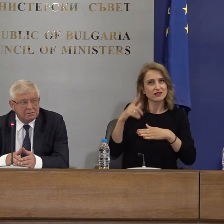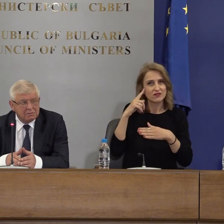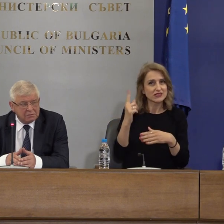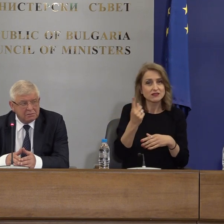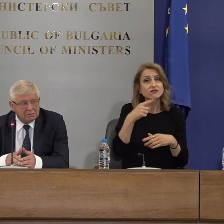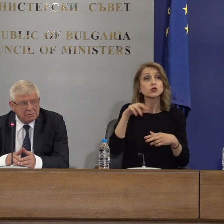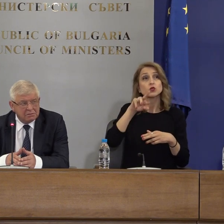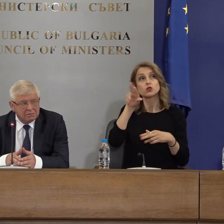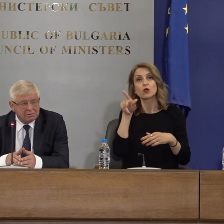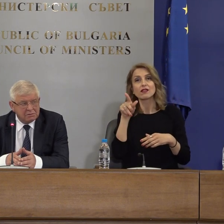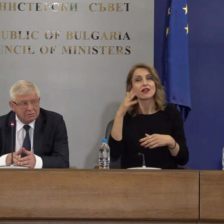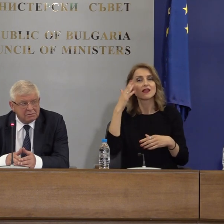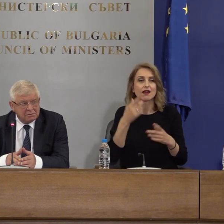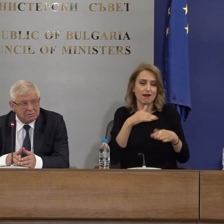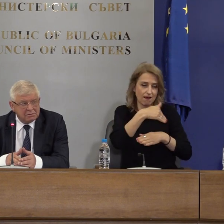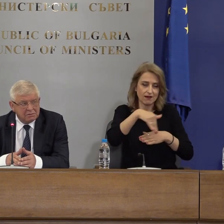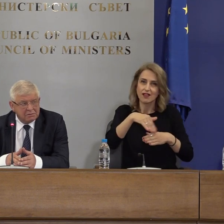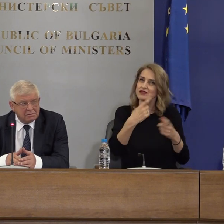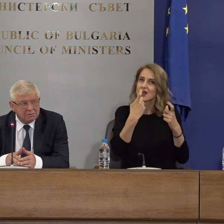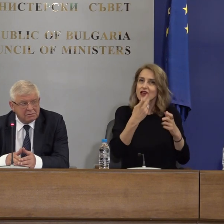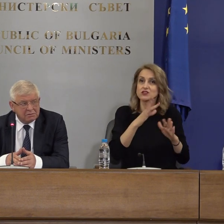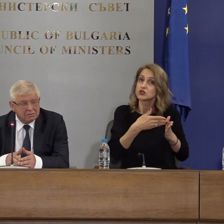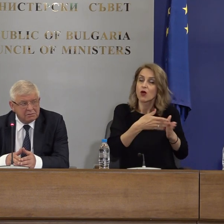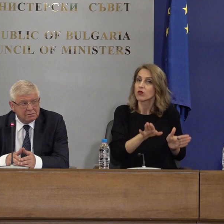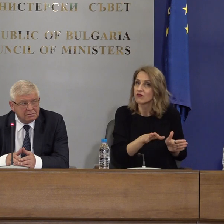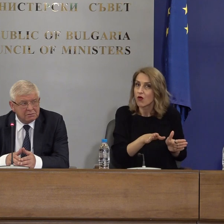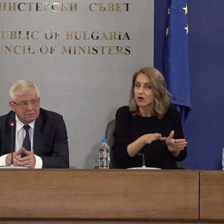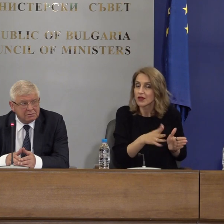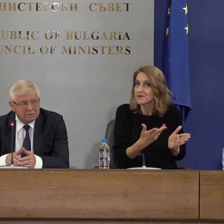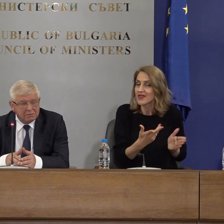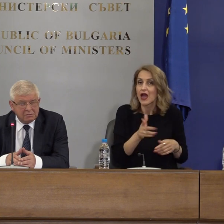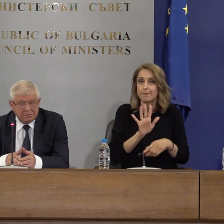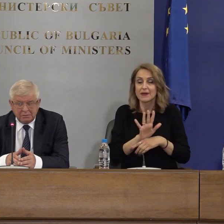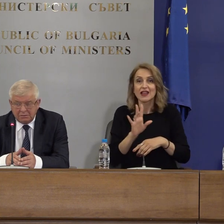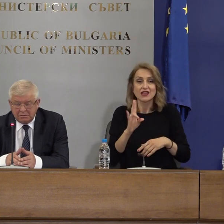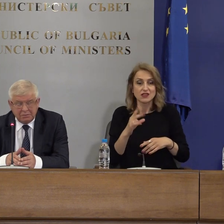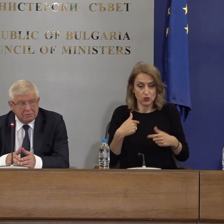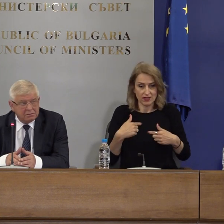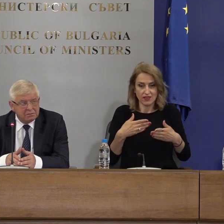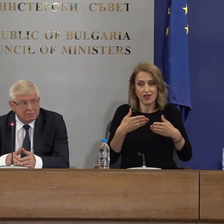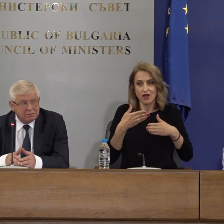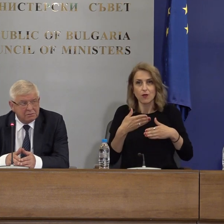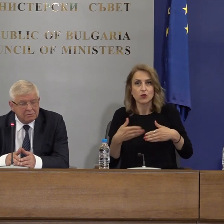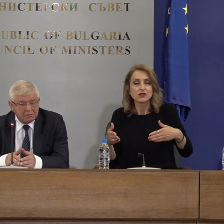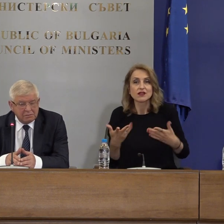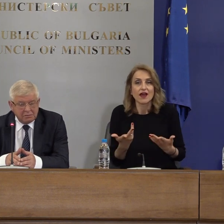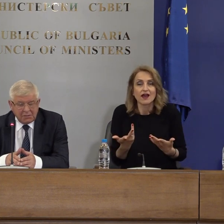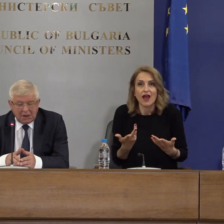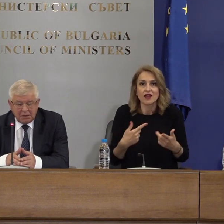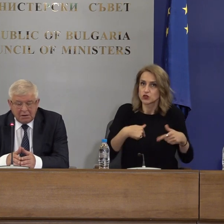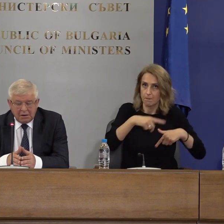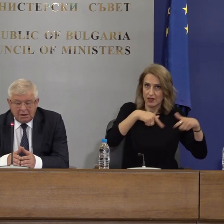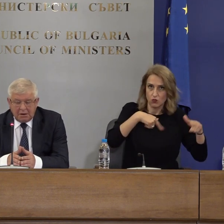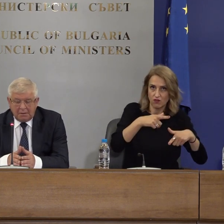15 юни ще се отвори границата с Гърция. Ще се случи ли това или не? И наистина ще повлияли на началото на туристическия сезон у нас?